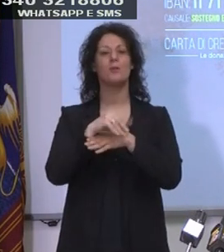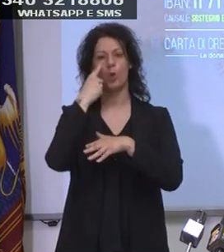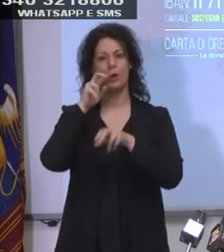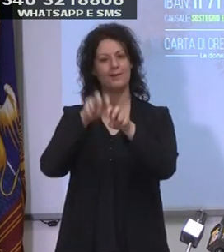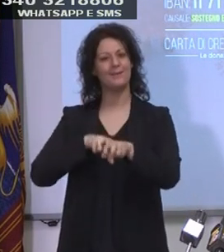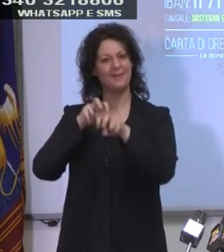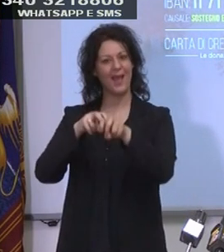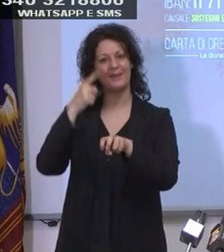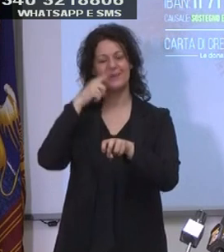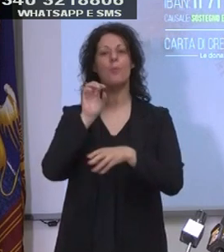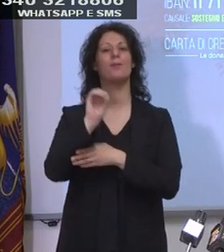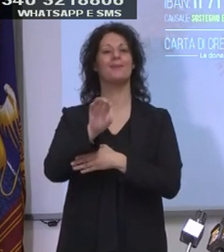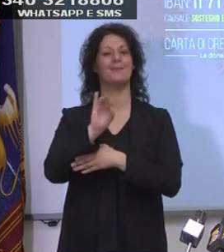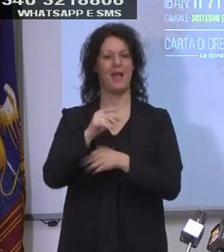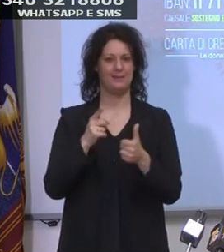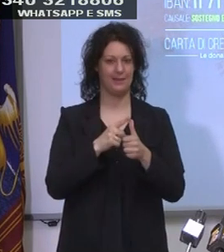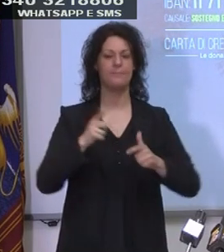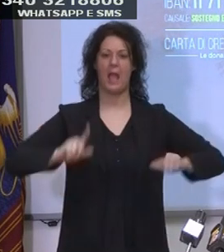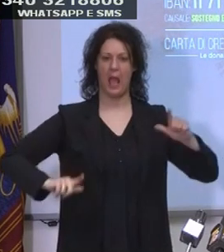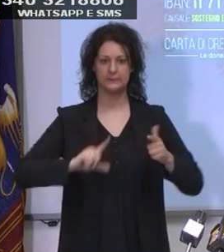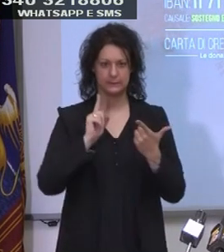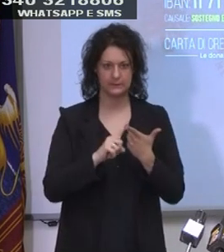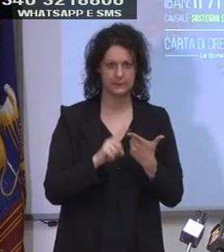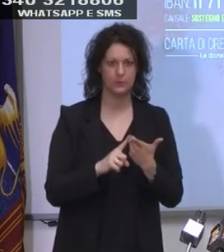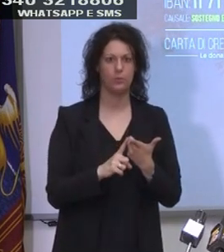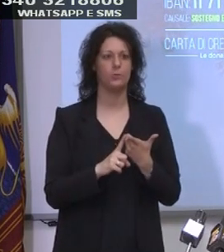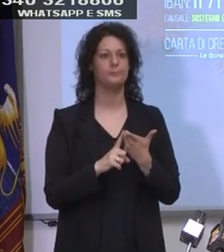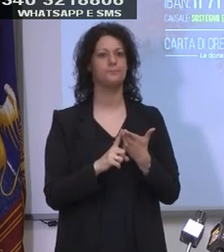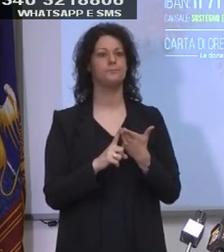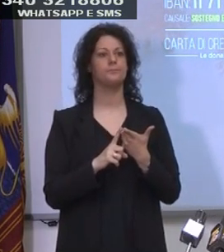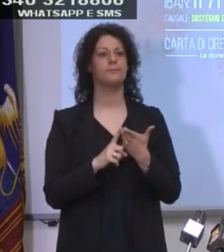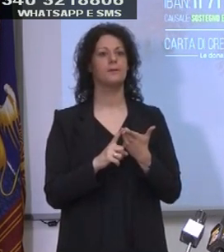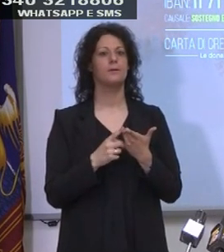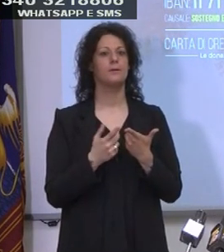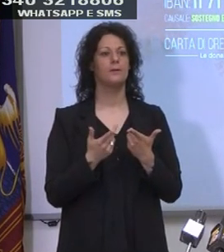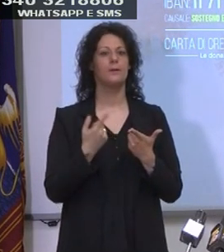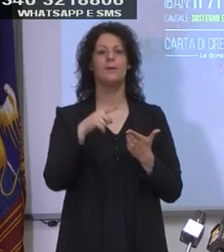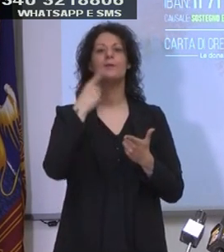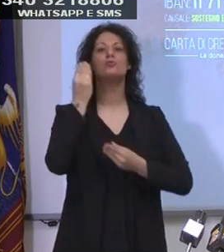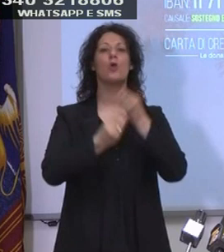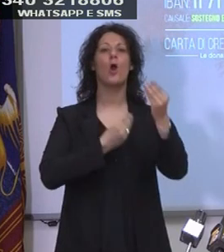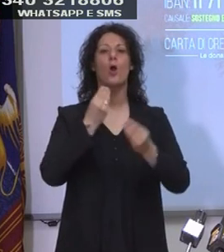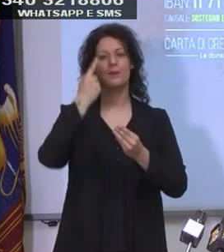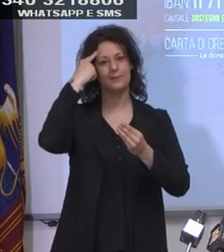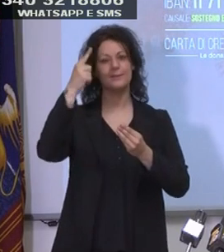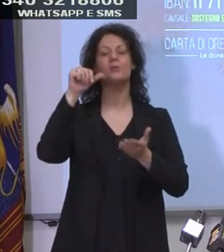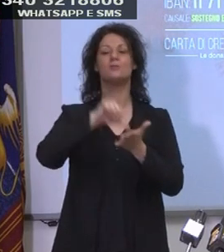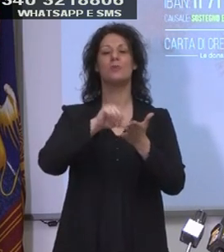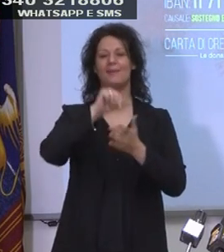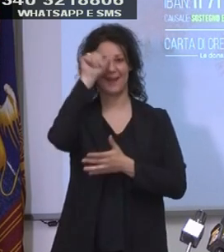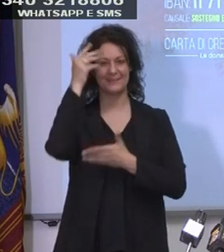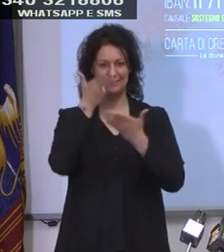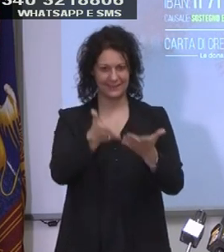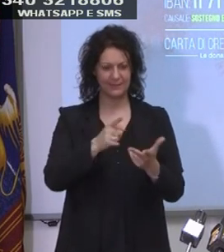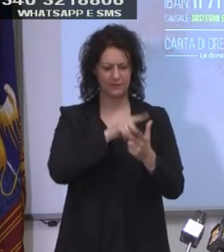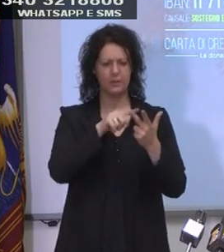didattica all'asilo, come si chiama, gomma piuma, insomma, quei giochi ai centri estivi e i